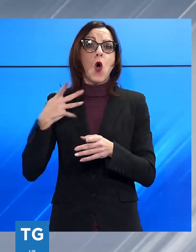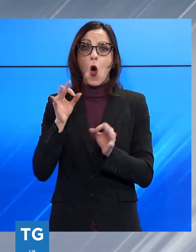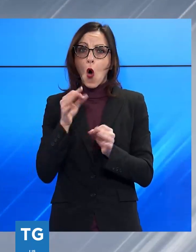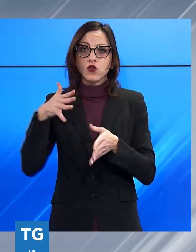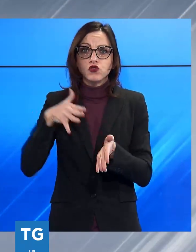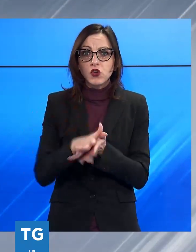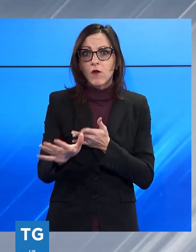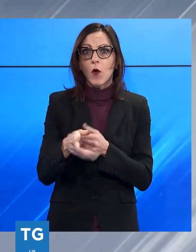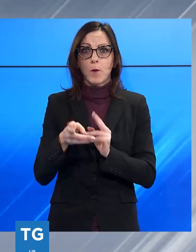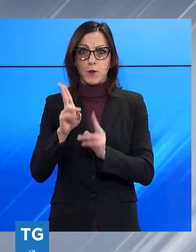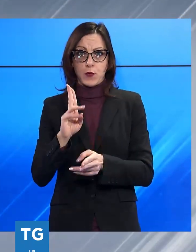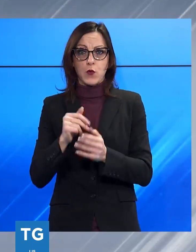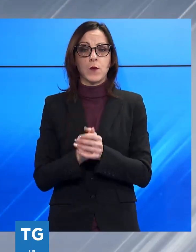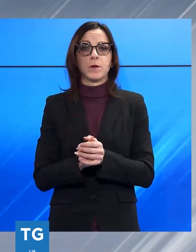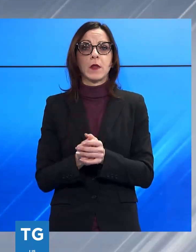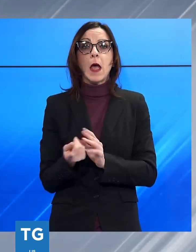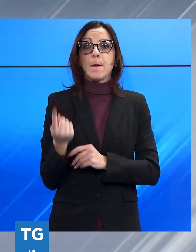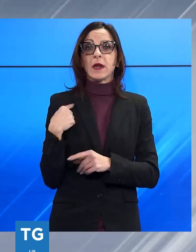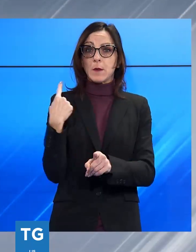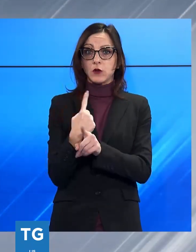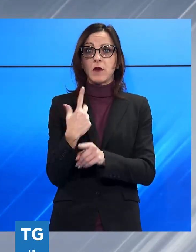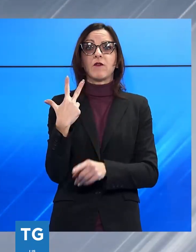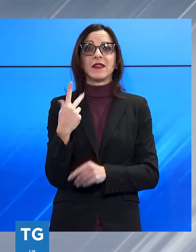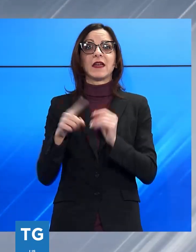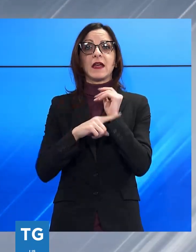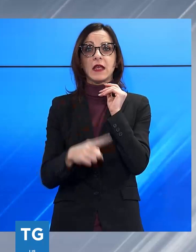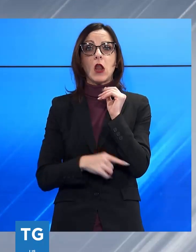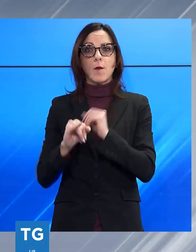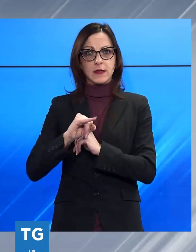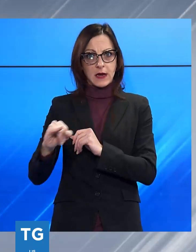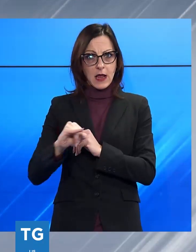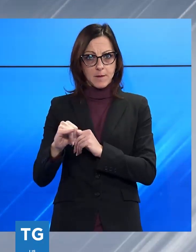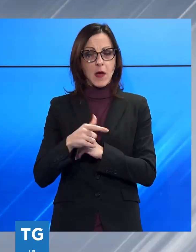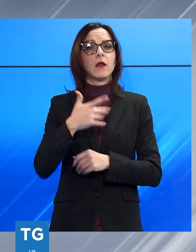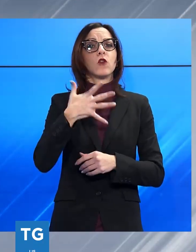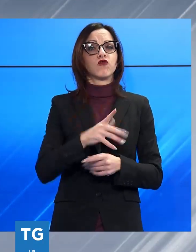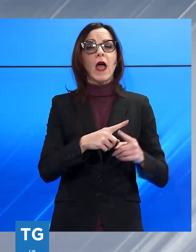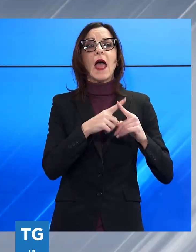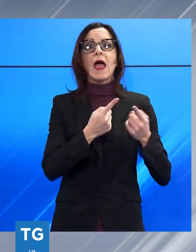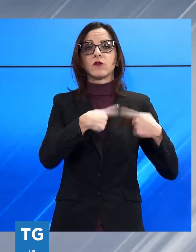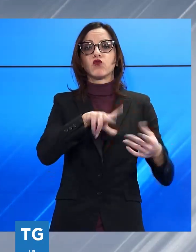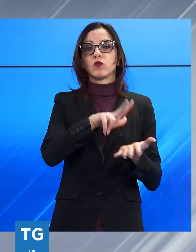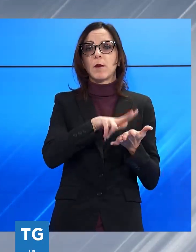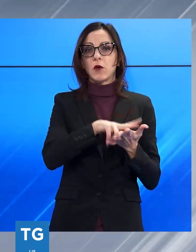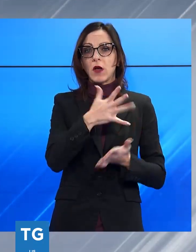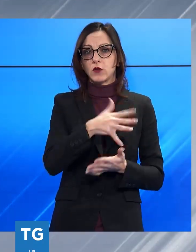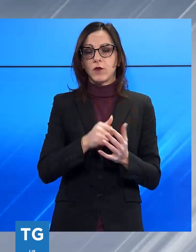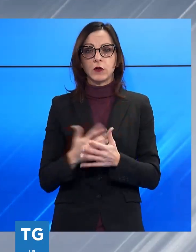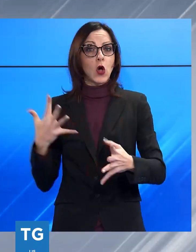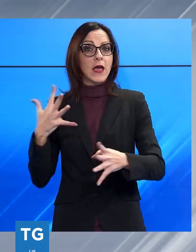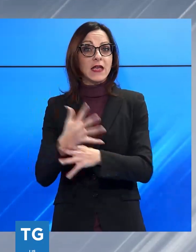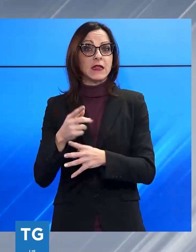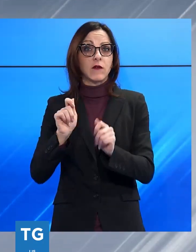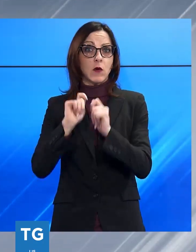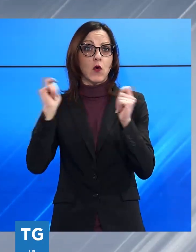rispetto ai 3 km e mezzo previsti nel progetto definitivo che era stato approvato dalla ex giunta l'intervento complessivo